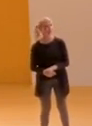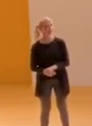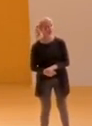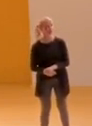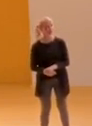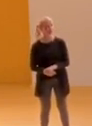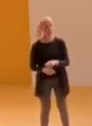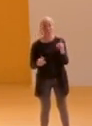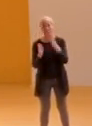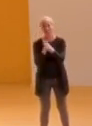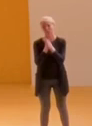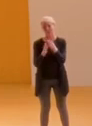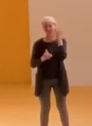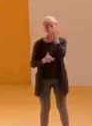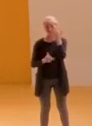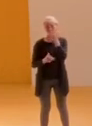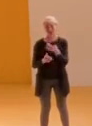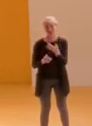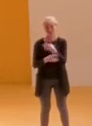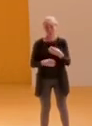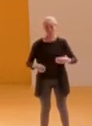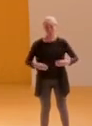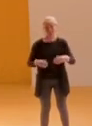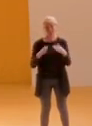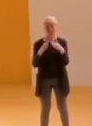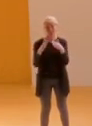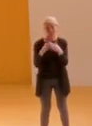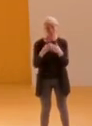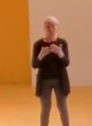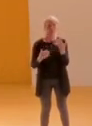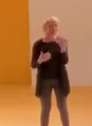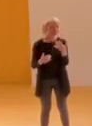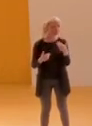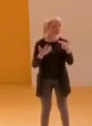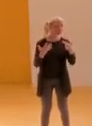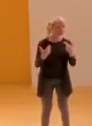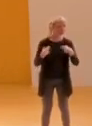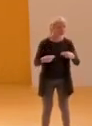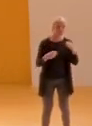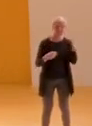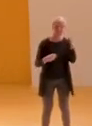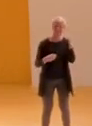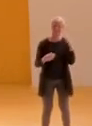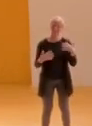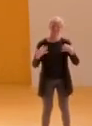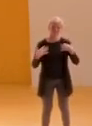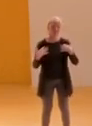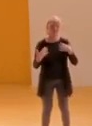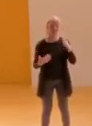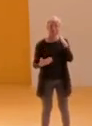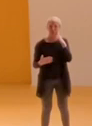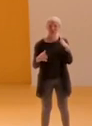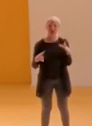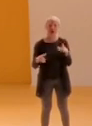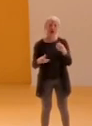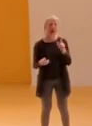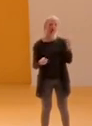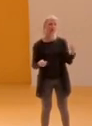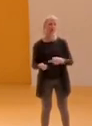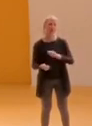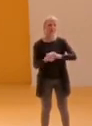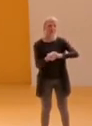po prostu wyobrazić że jak jest w gospodarstwie domowym 5-7 osób i czym zajmować się ręcznym praniem